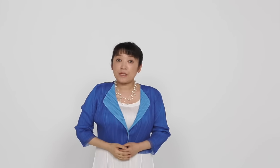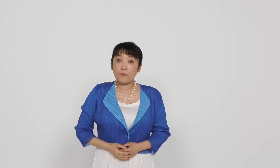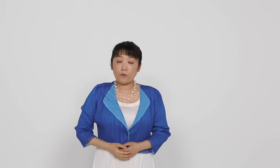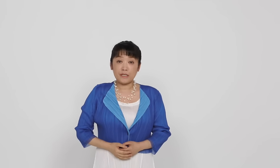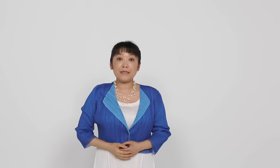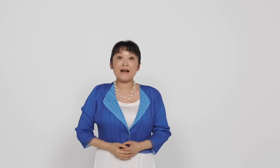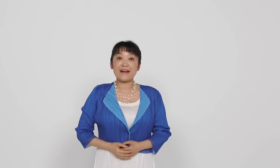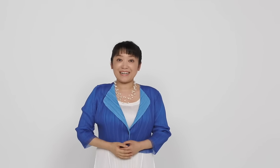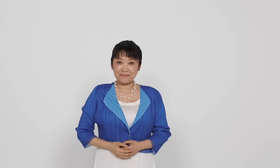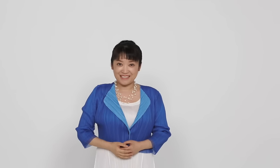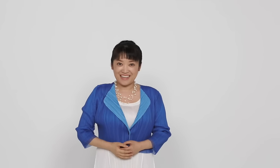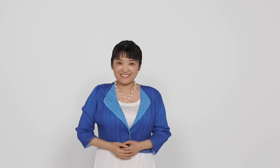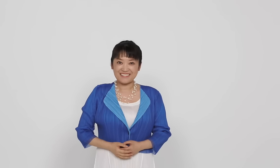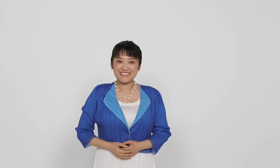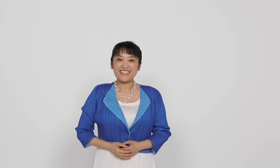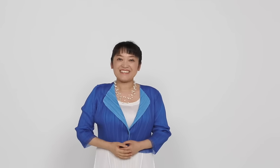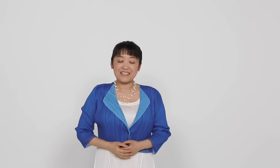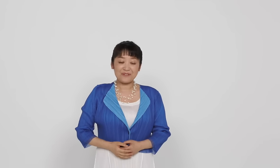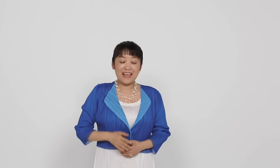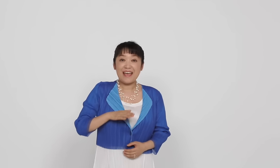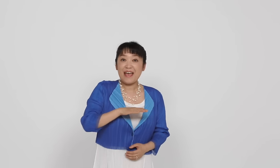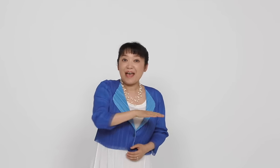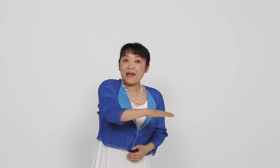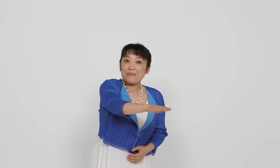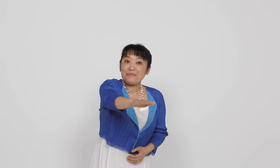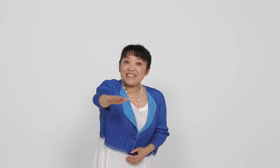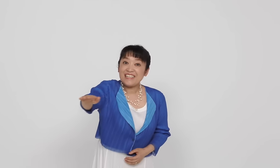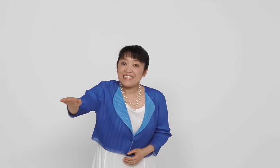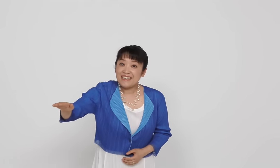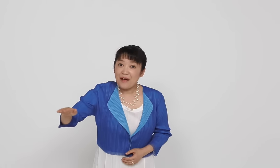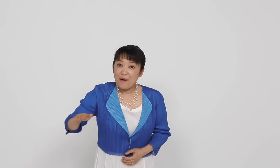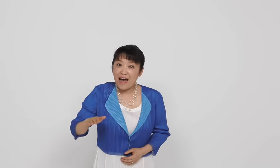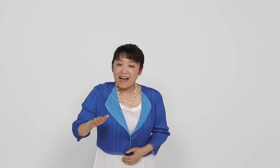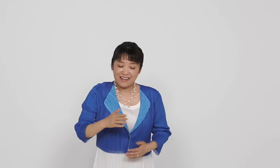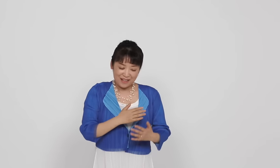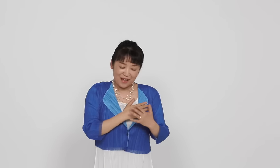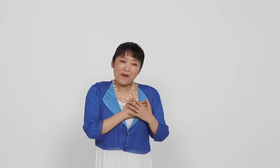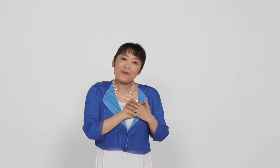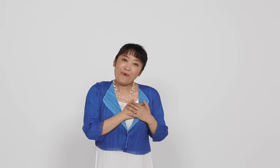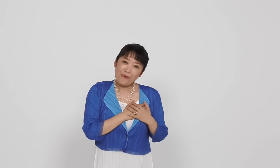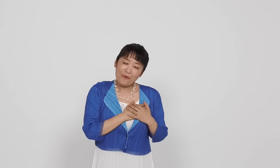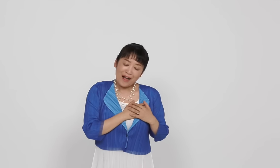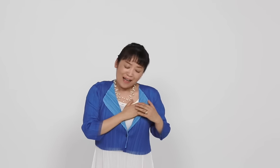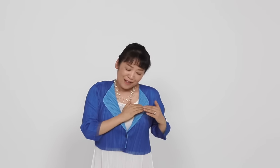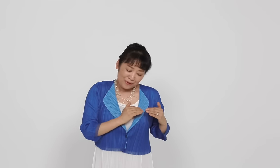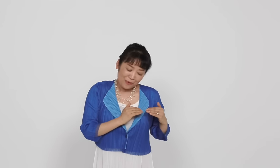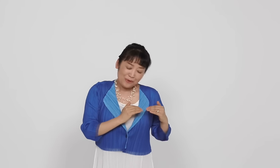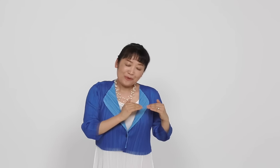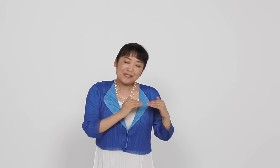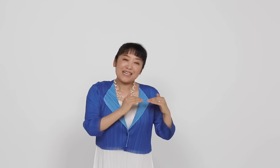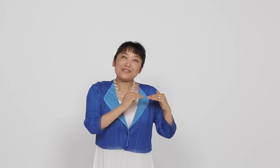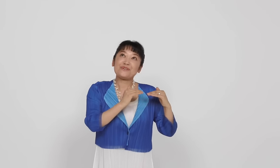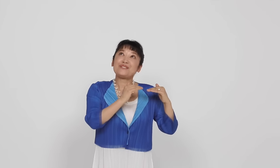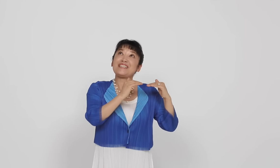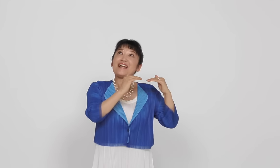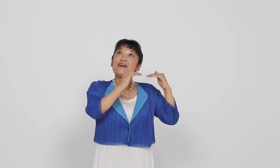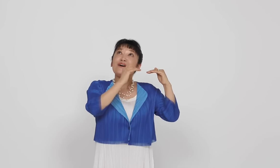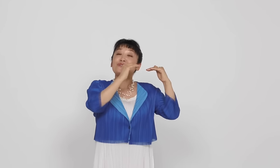ても意味が分かりません。なのでみんなは心がどんどん成長して空